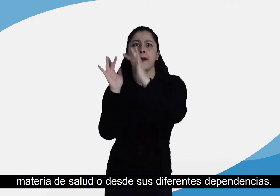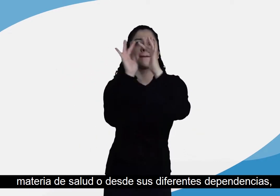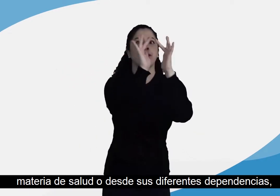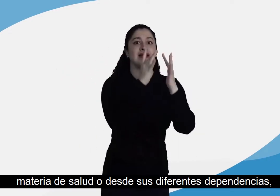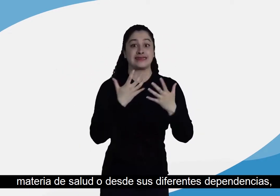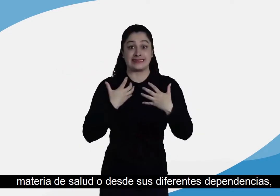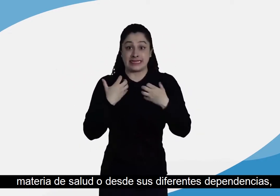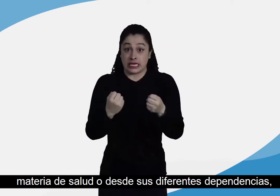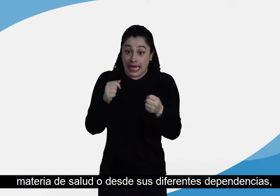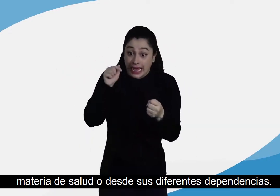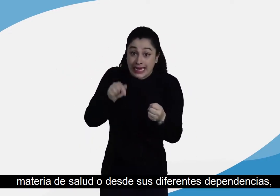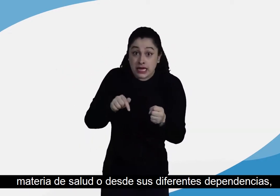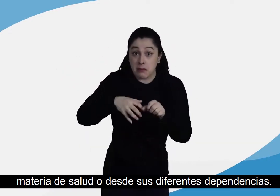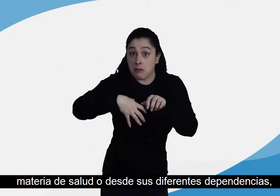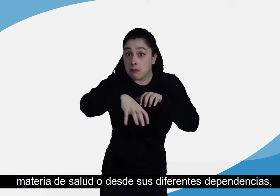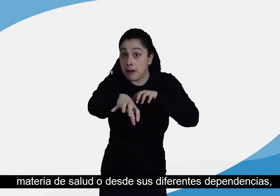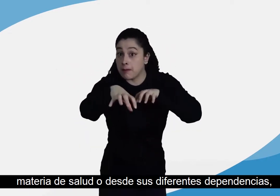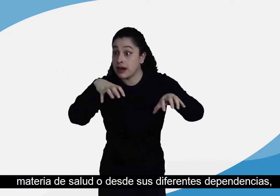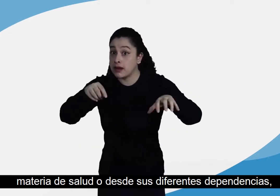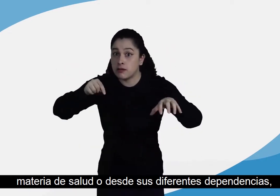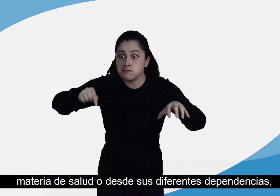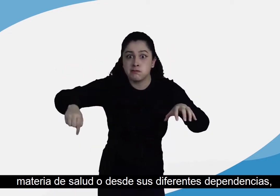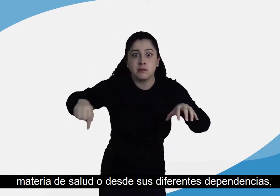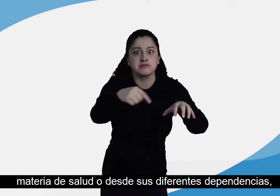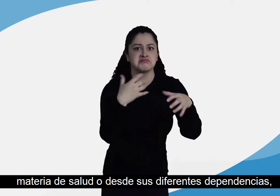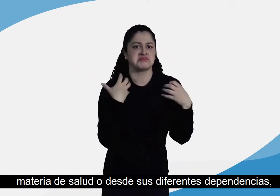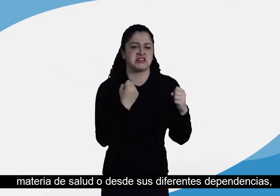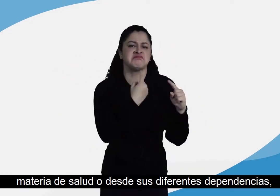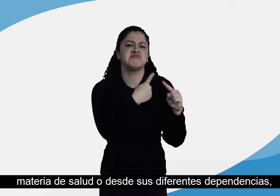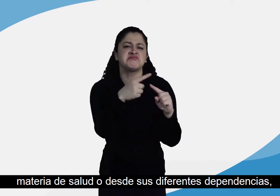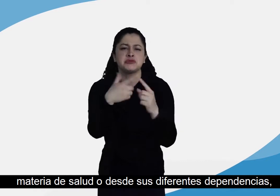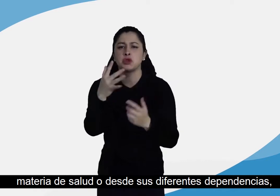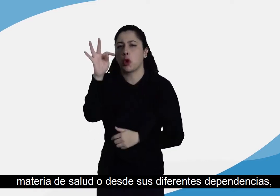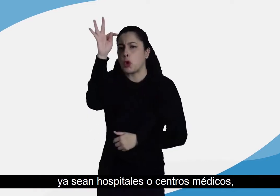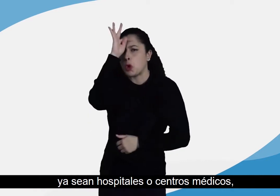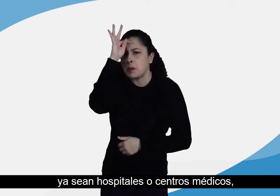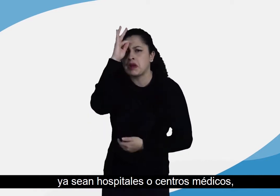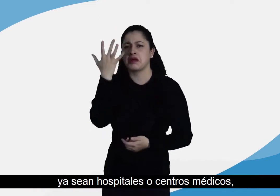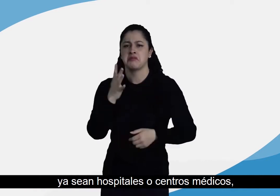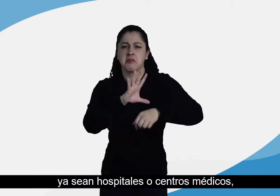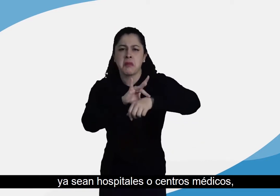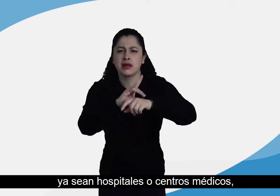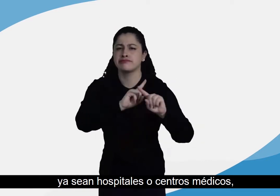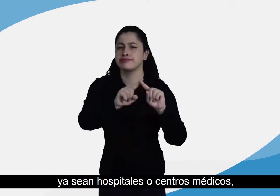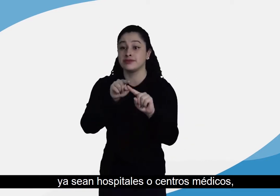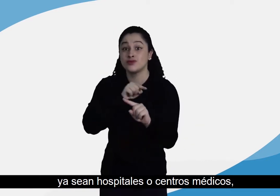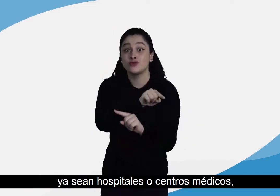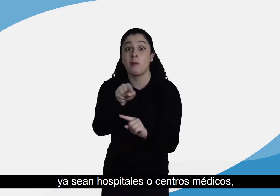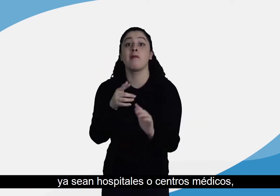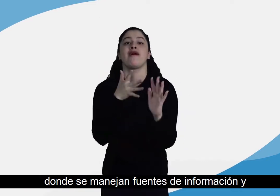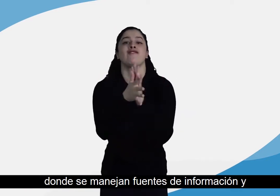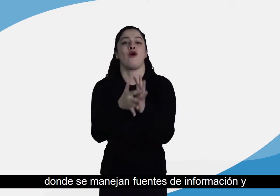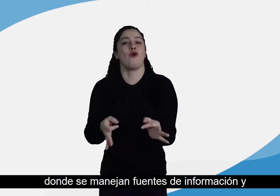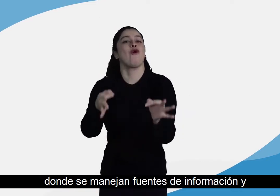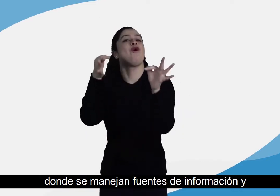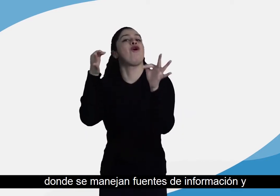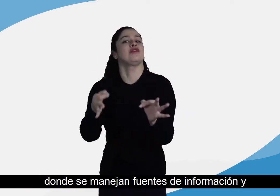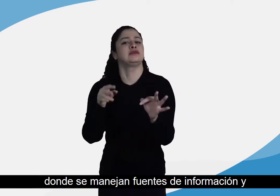sus diferentes dependencias, ya sean hospitales o centros médicos